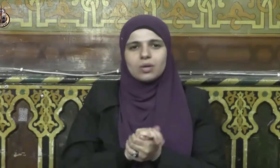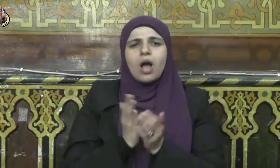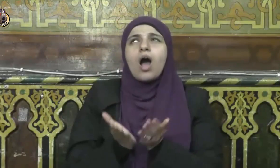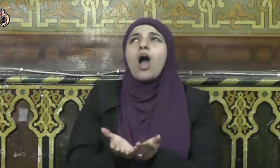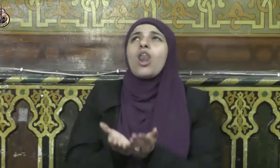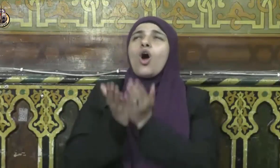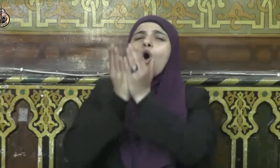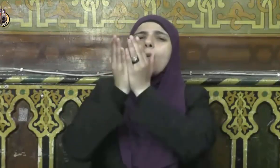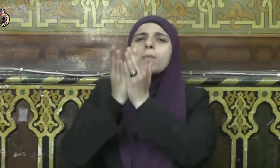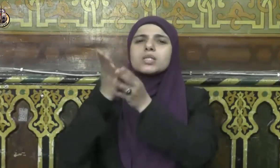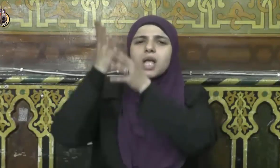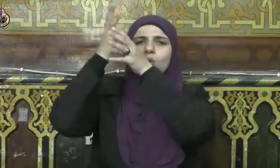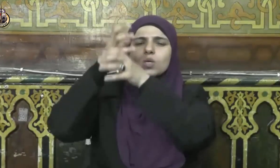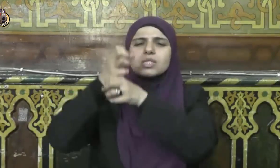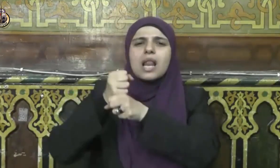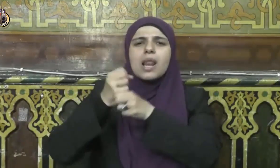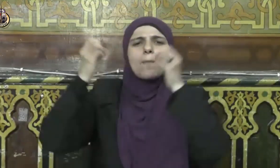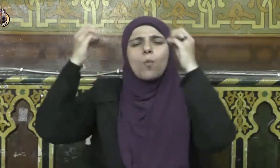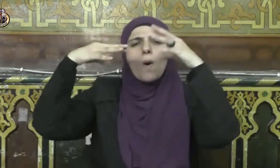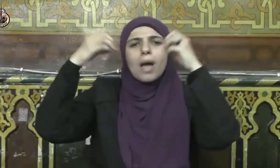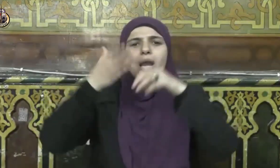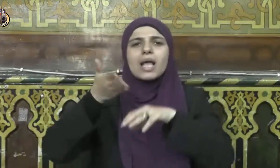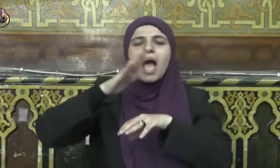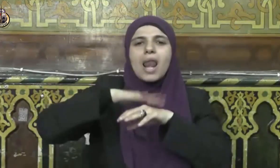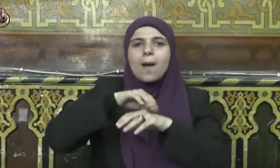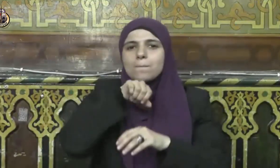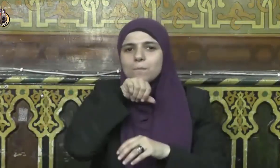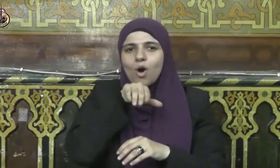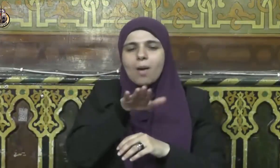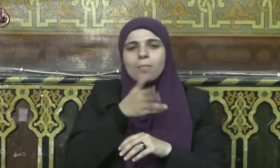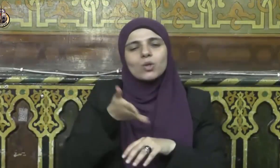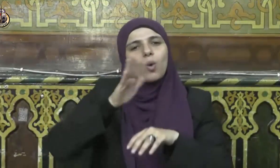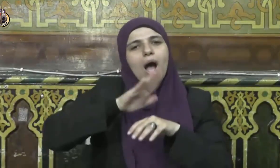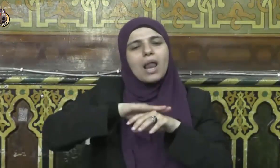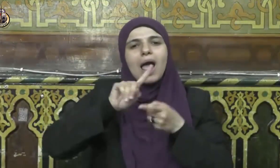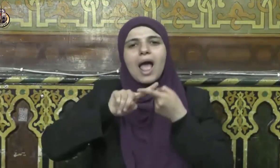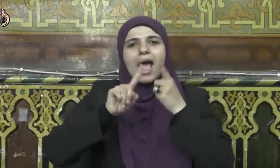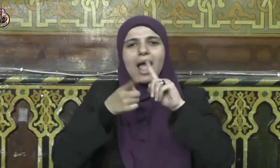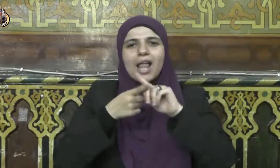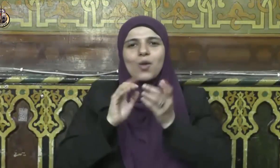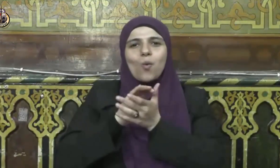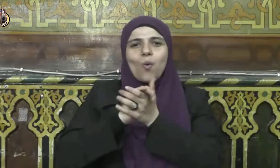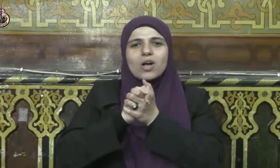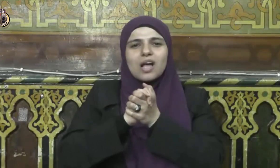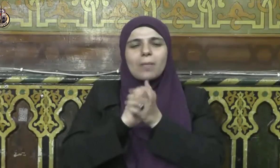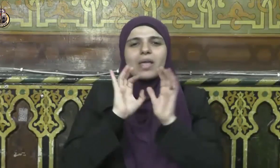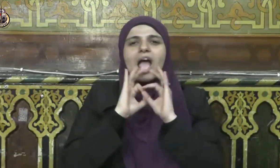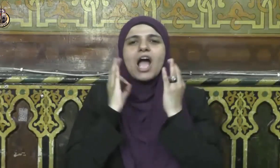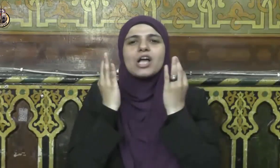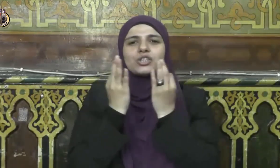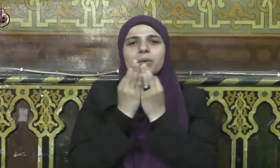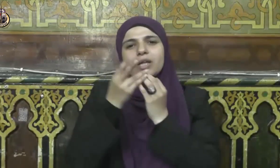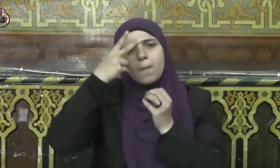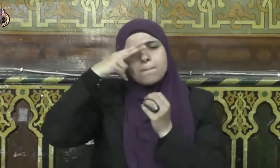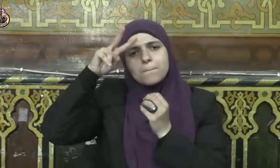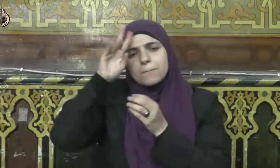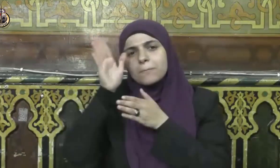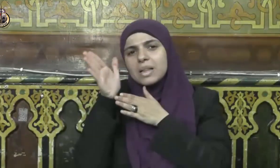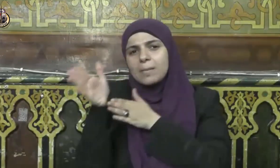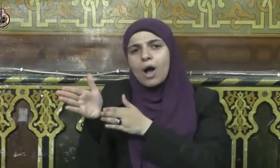ورسوله، اللهم صل وسلم وبارك عليه وعلى آله وصحبه ومن